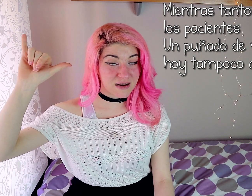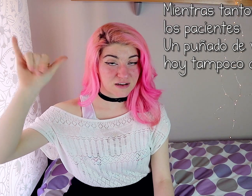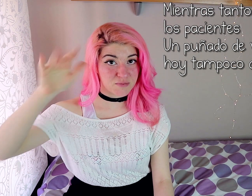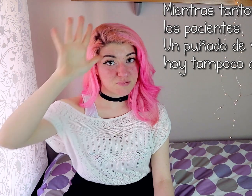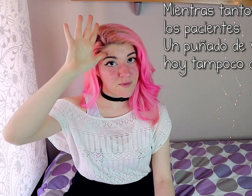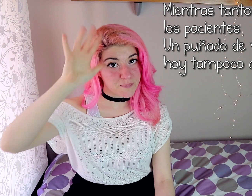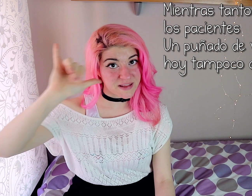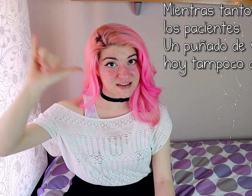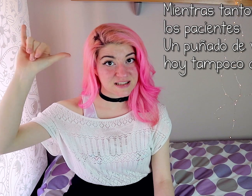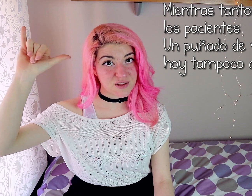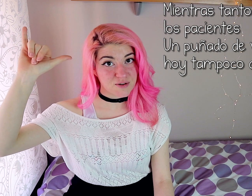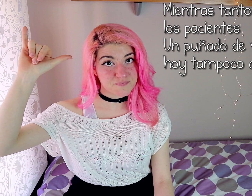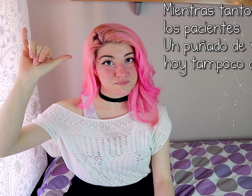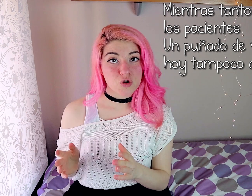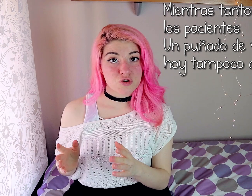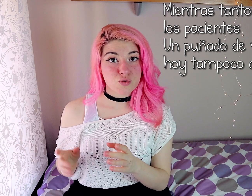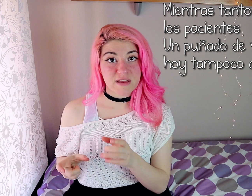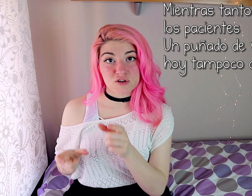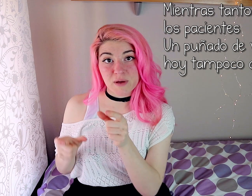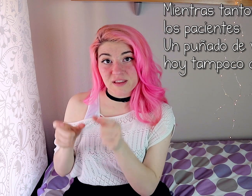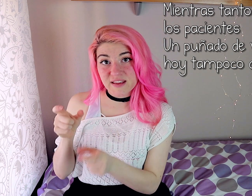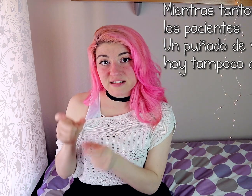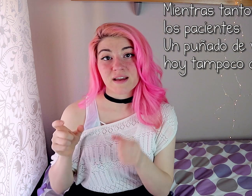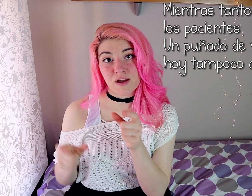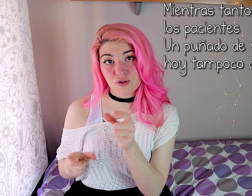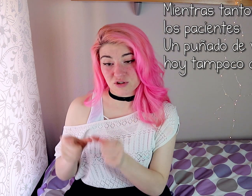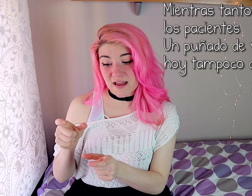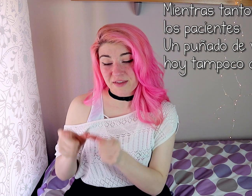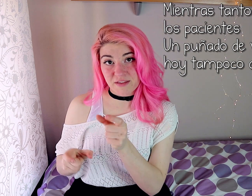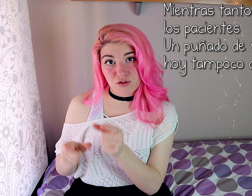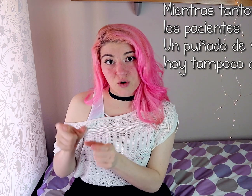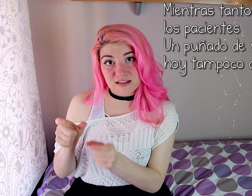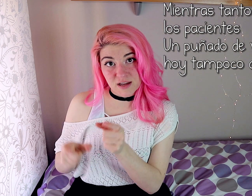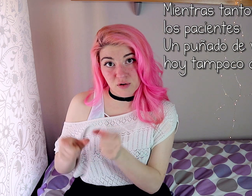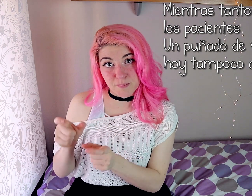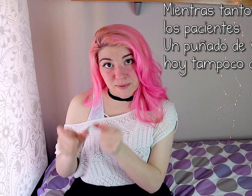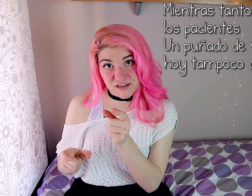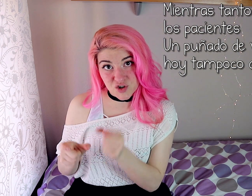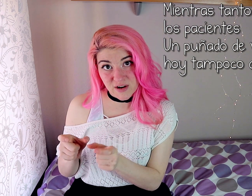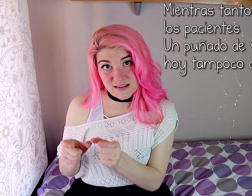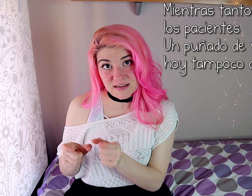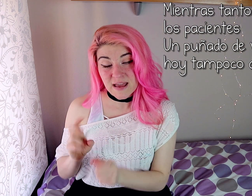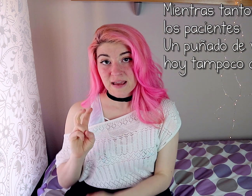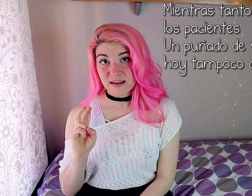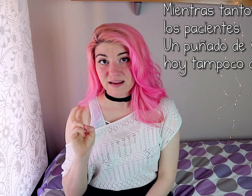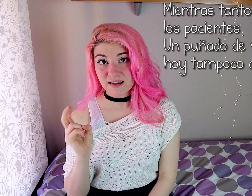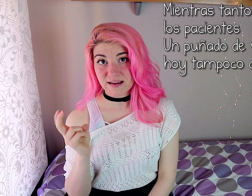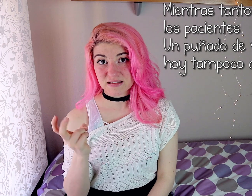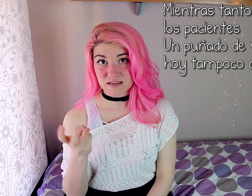¿vale? Que es lo mismo. Mientras tanto, otros cuidan a los pacientes. Que otro se hace haciendo el signo de personas. Y este